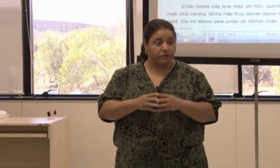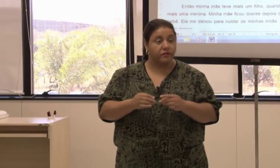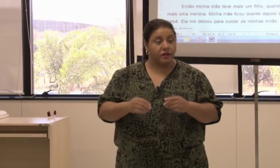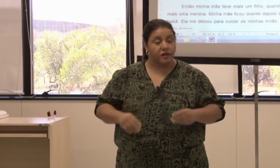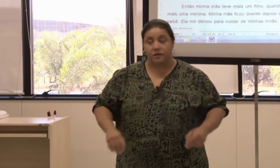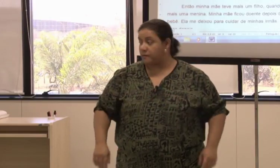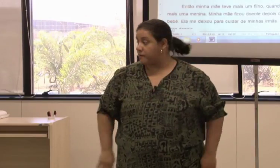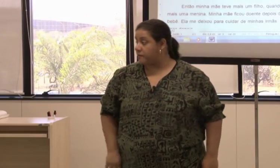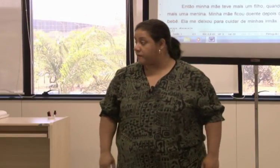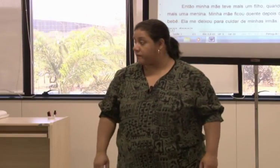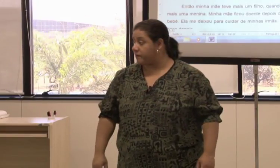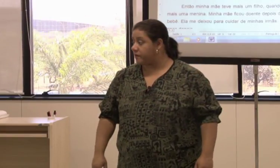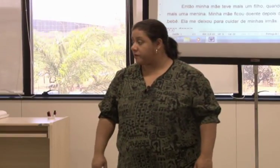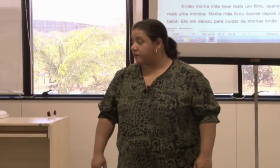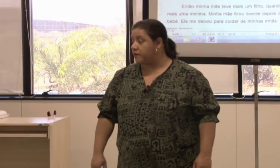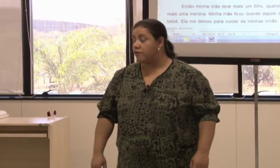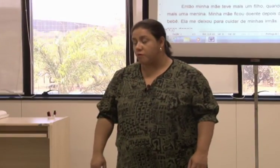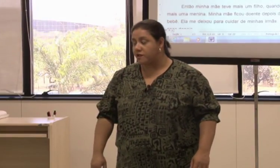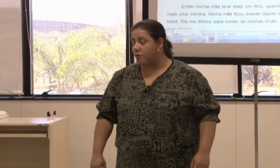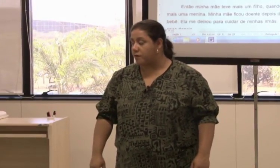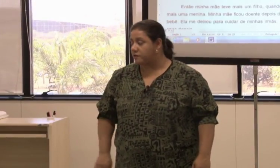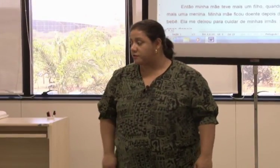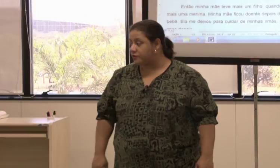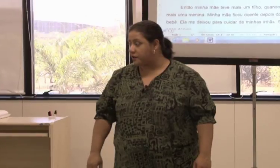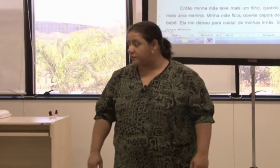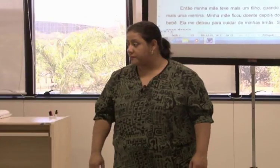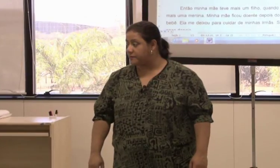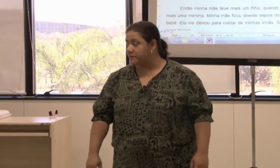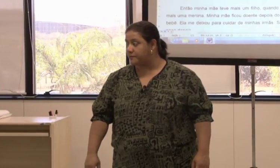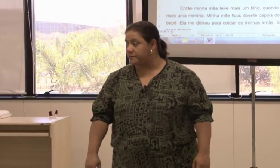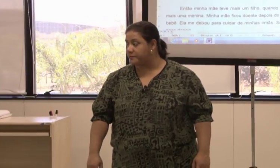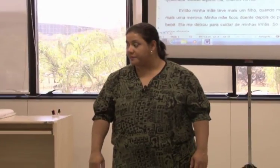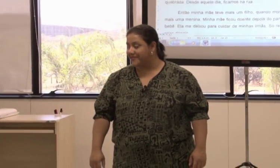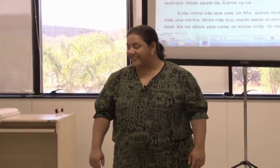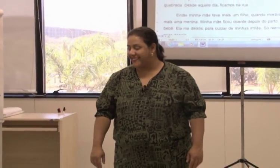Na velocidade meio. Vou botar um para vocês ouvirem.